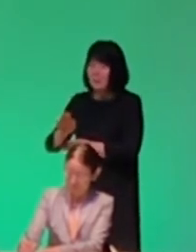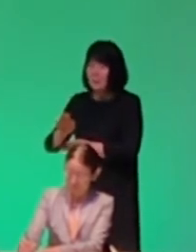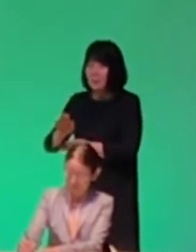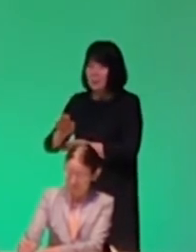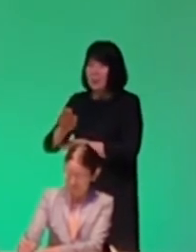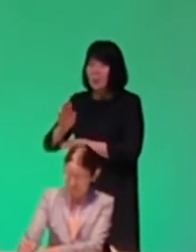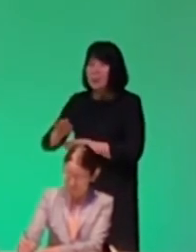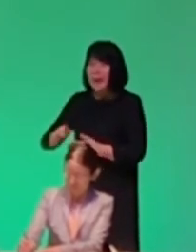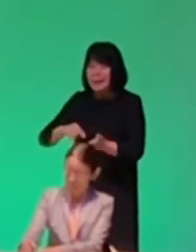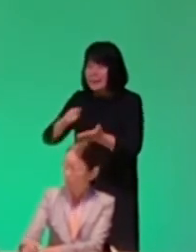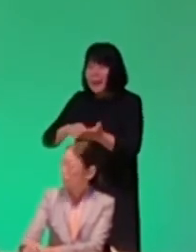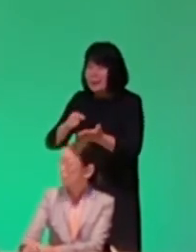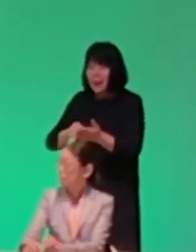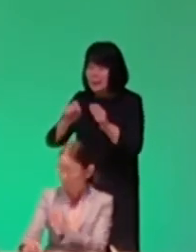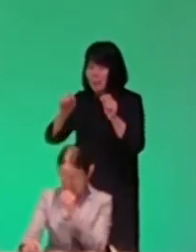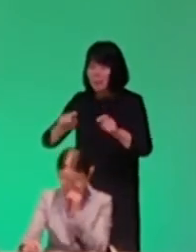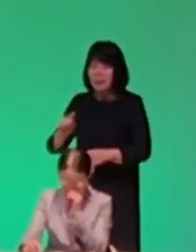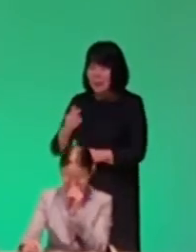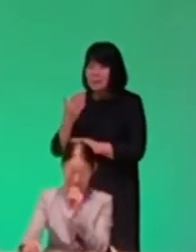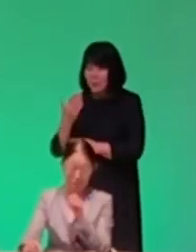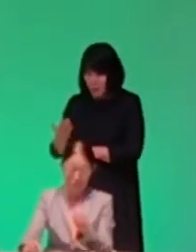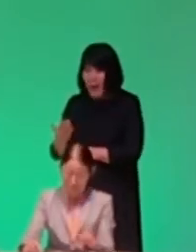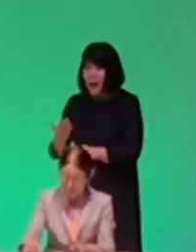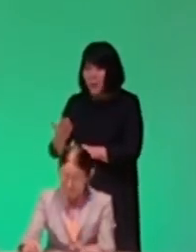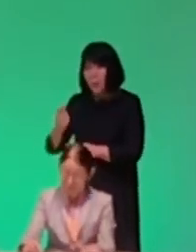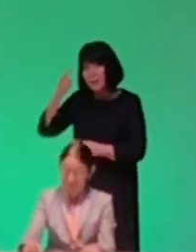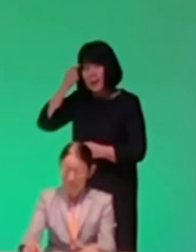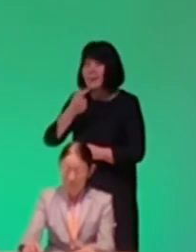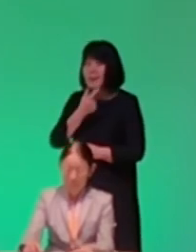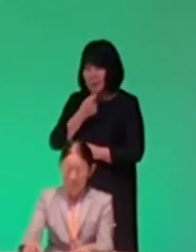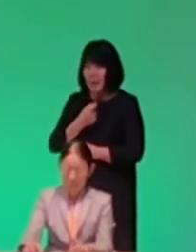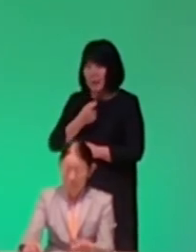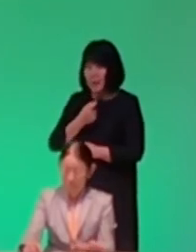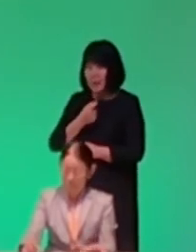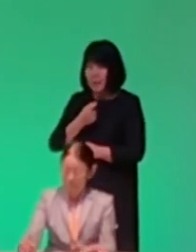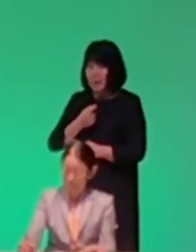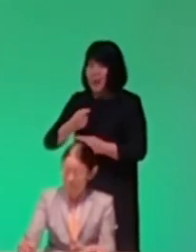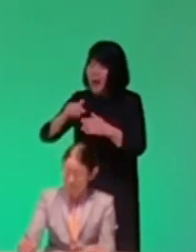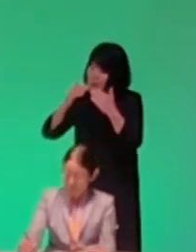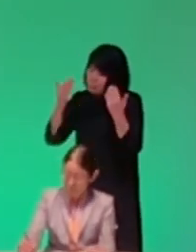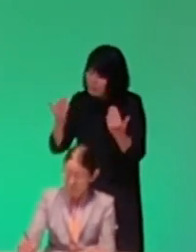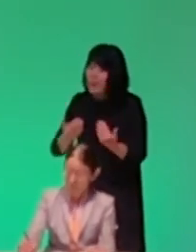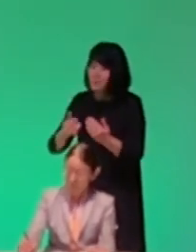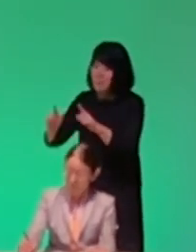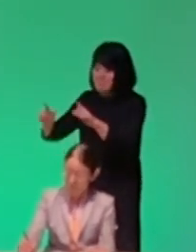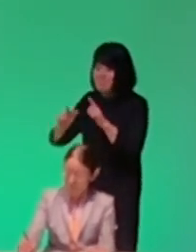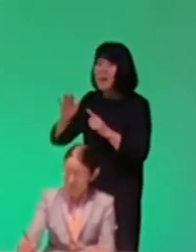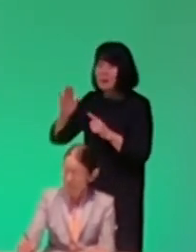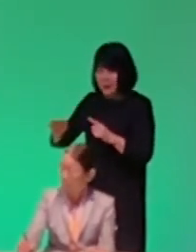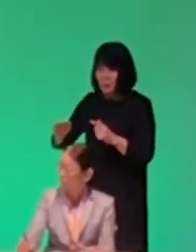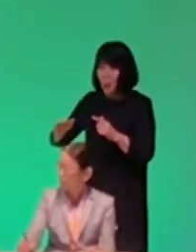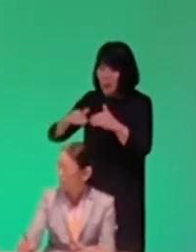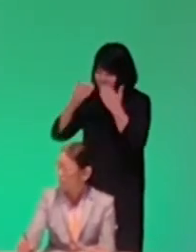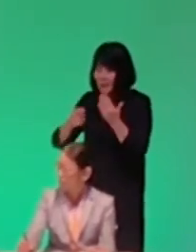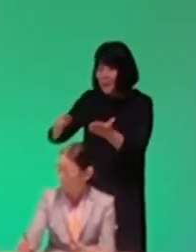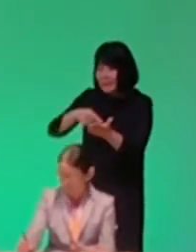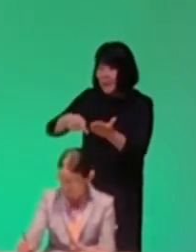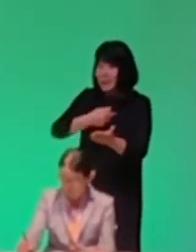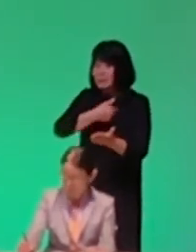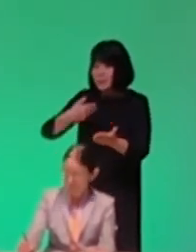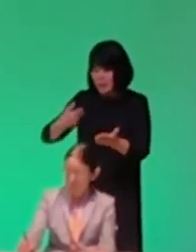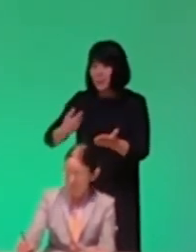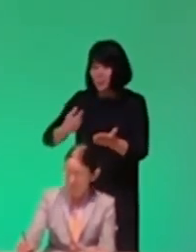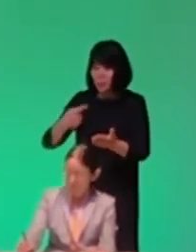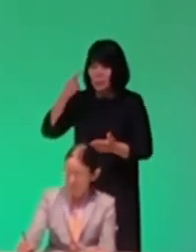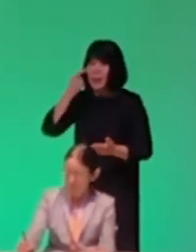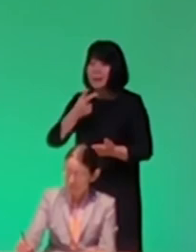らざるは何だったか、もうだいぶ問題は抽出されてきたので、それは完全に解決できるような、これは法律を作り変える